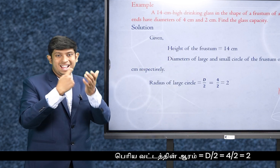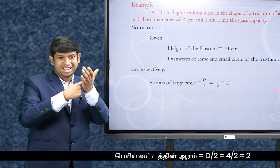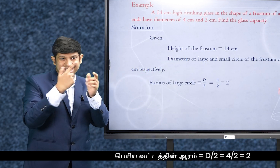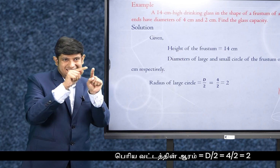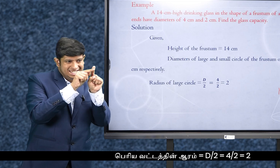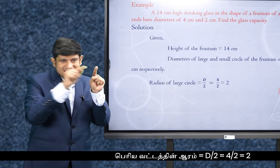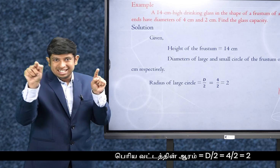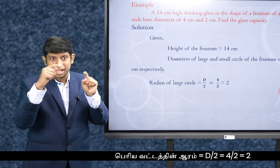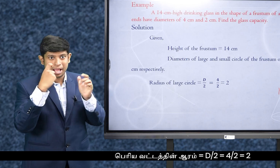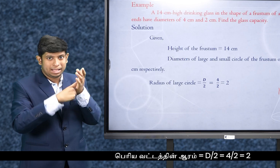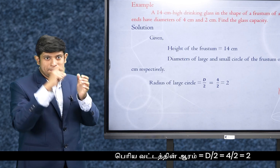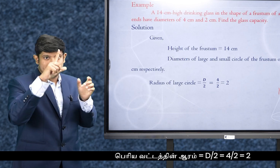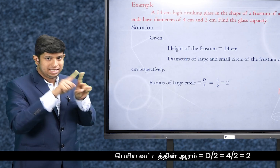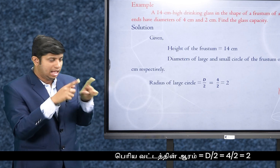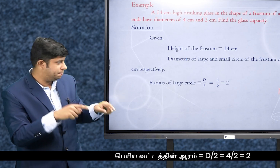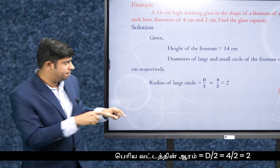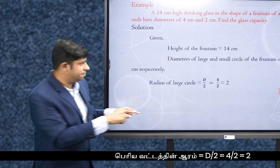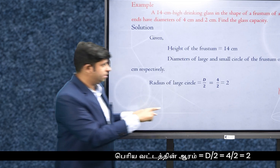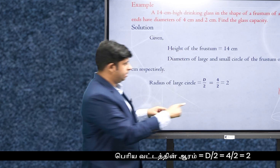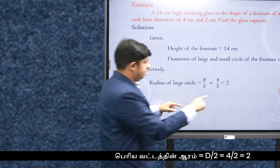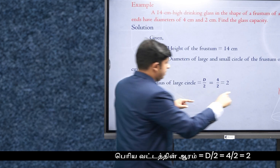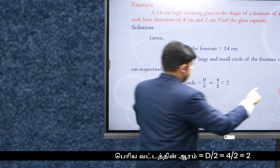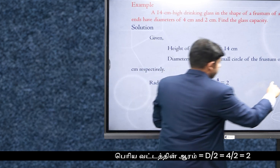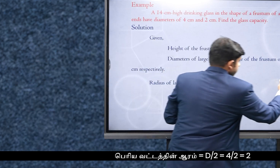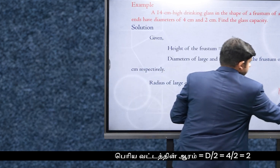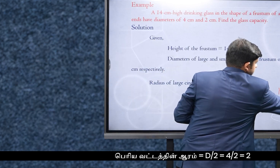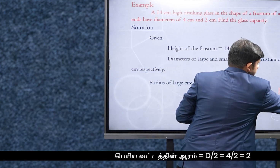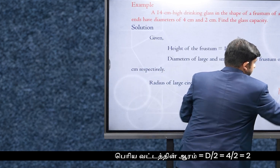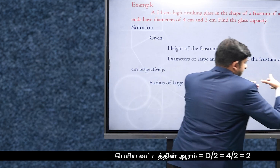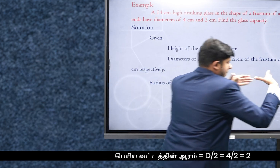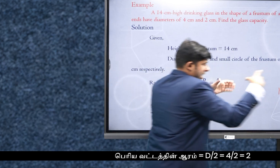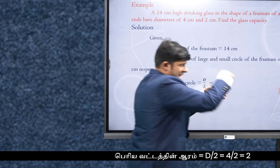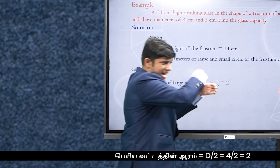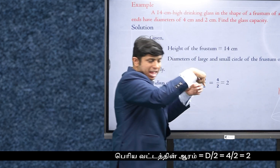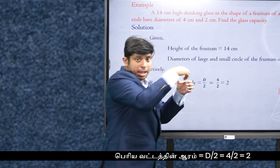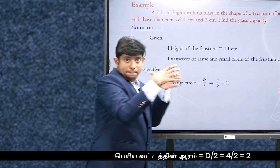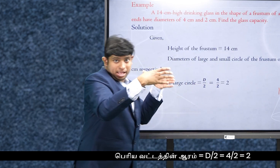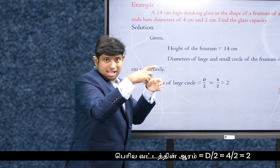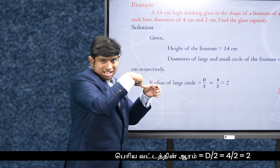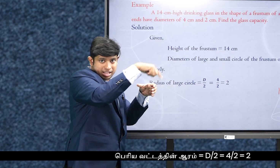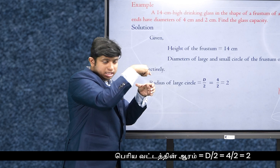பெரிய வட்டத்தின் ஆரம் ஈடு d கீழ் 2 ஈடு 4 கீழ் 2 ஈடு